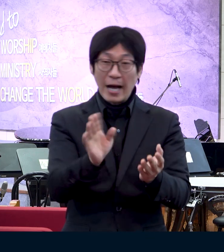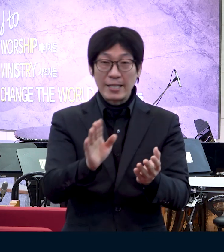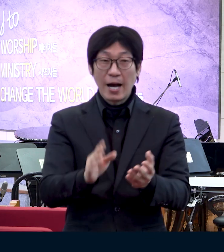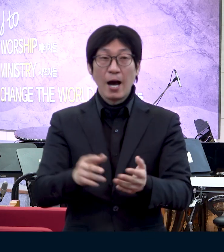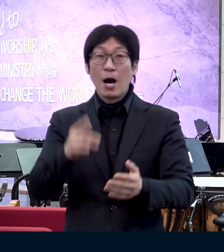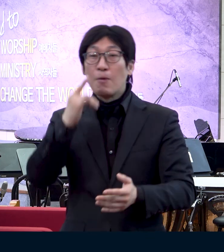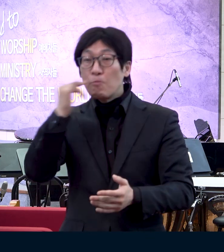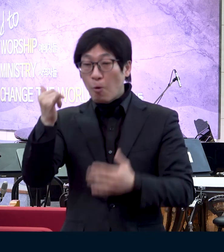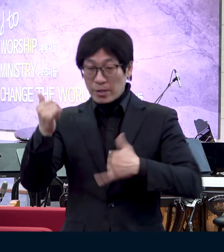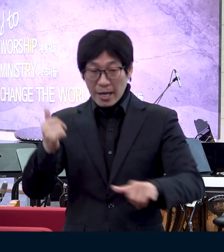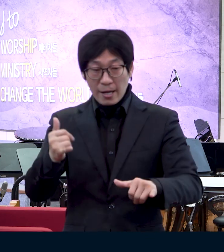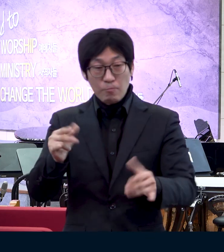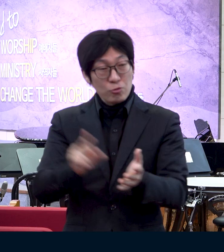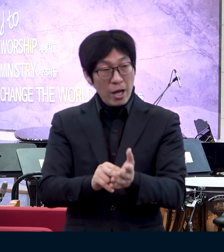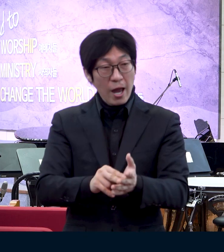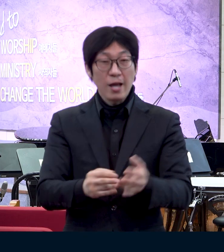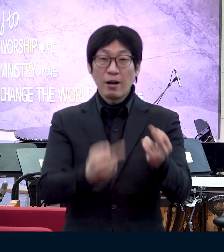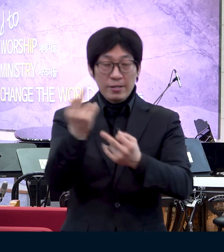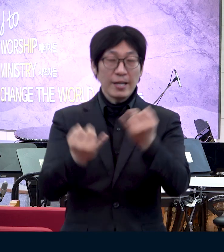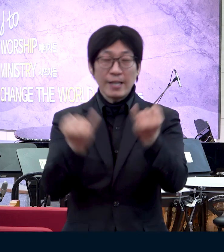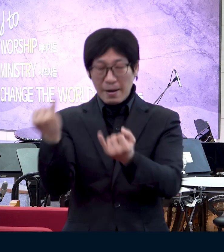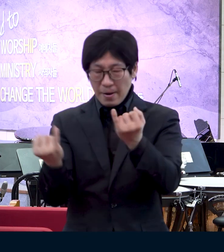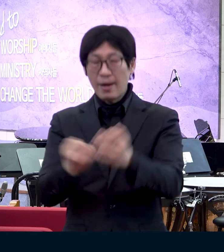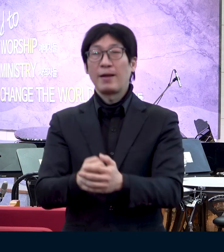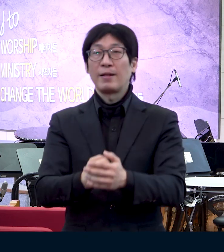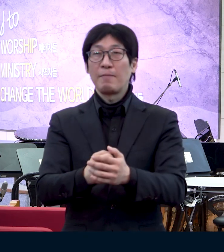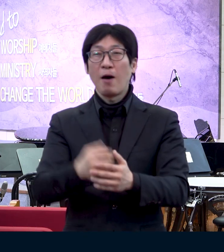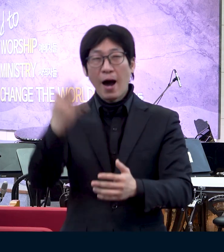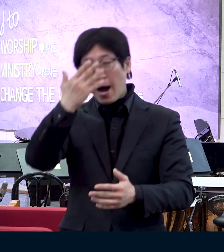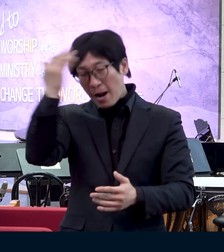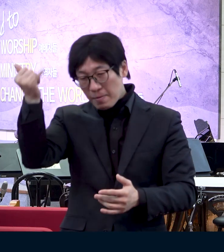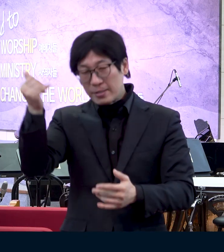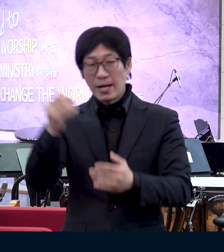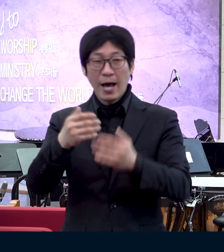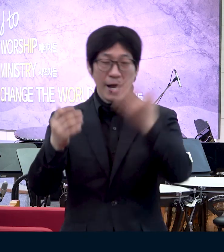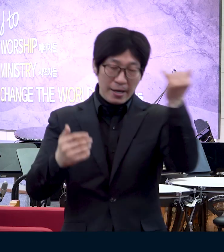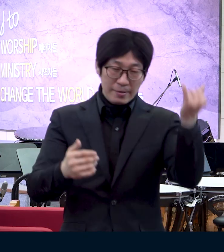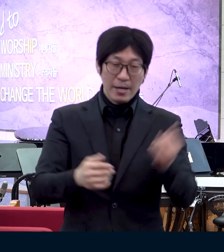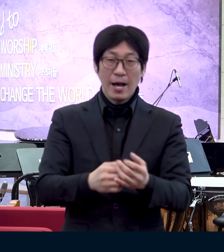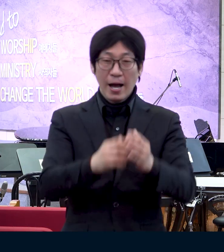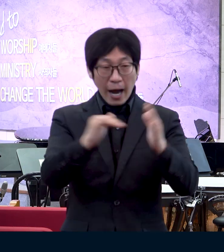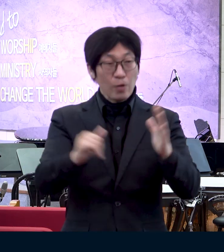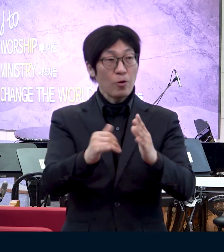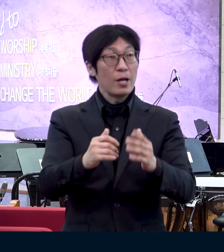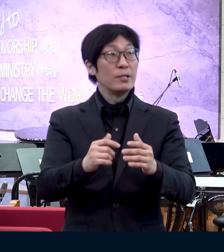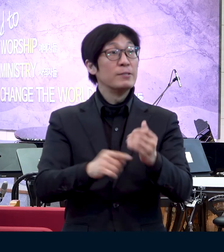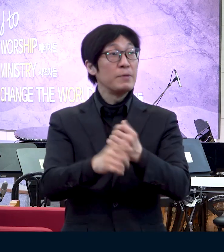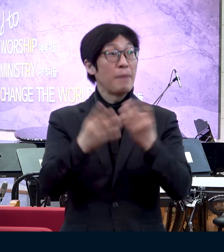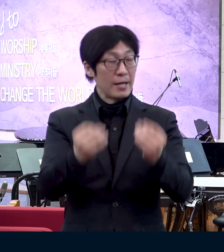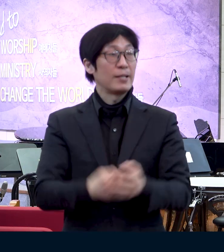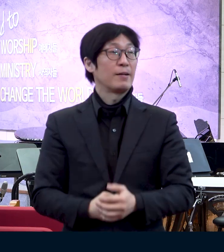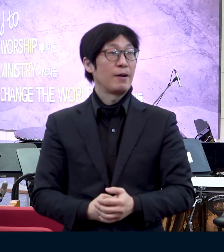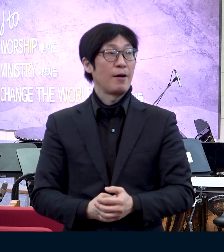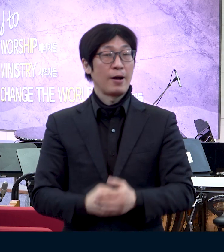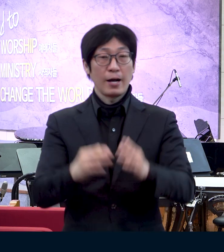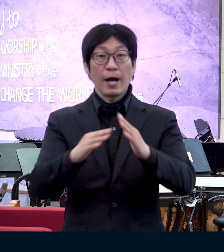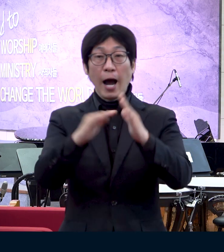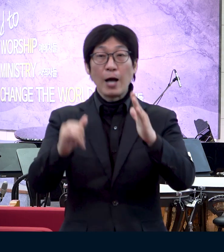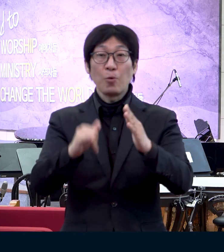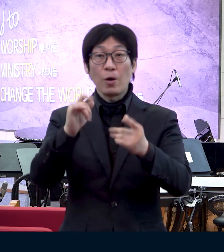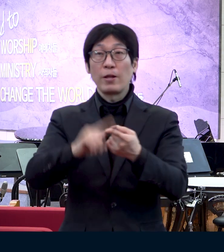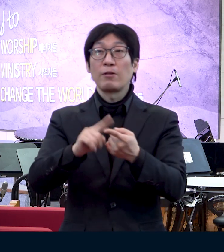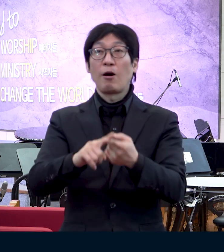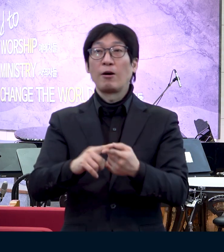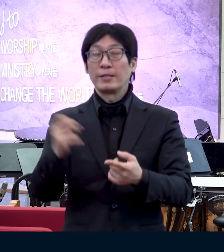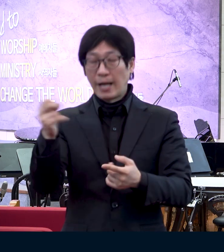간, 형제, 자매, 뭐 조부모 할 거 없이 가족은 얼마나 많습니까? 예, 가족에 대한 개념을